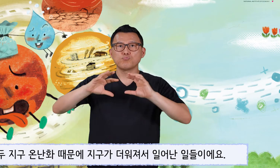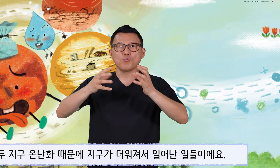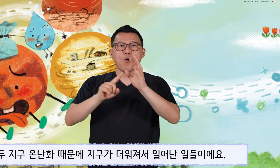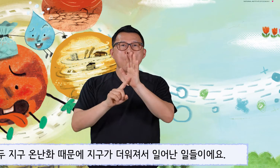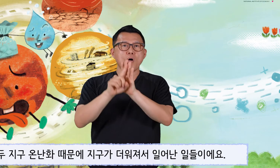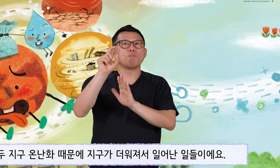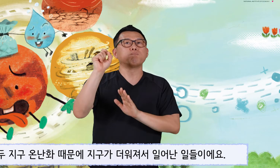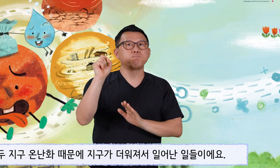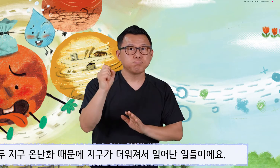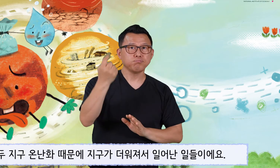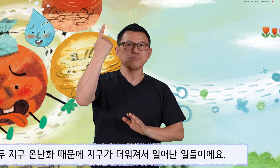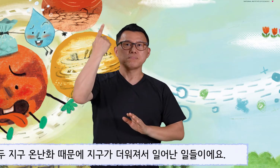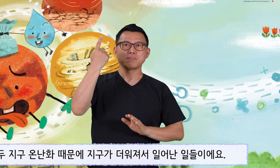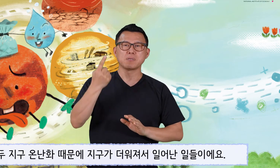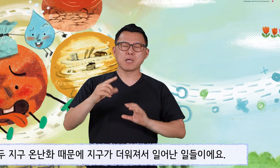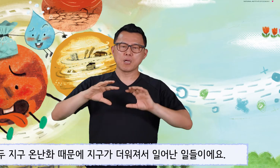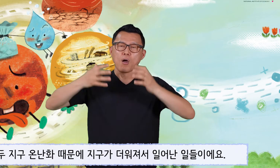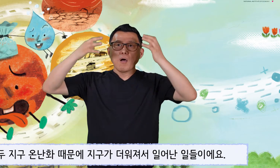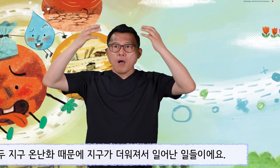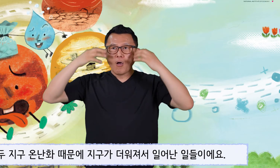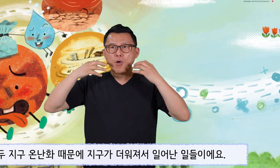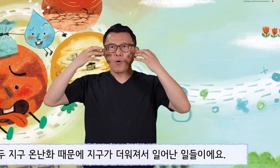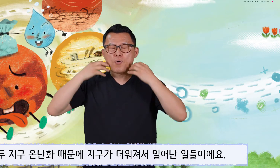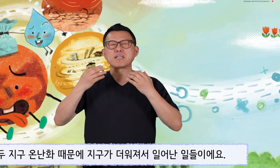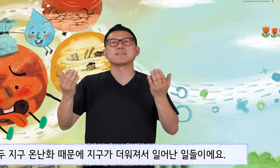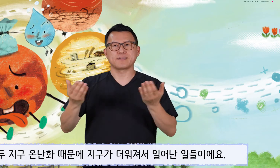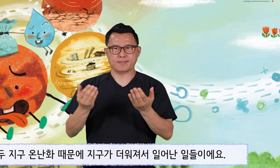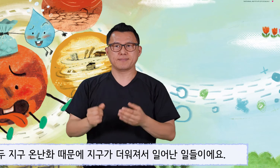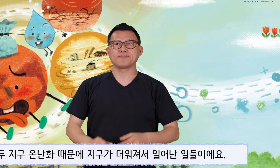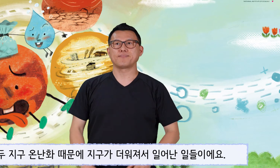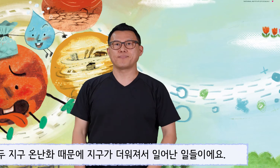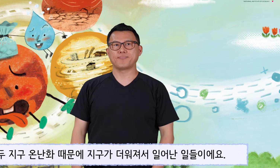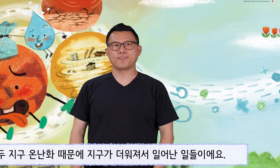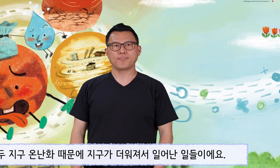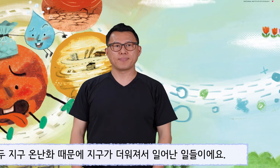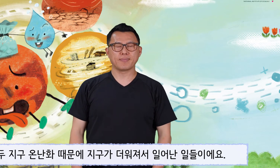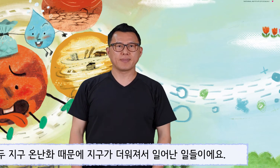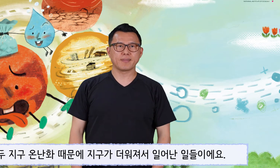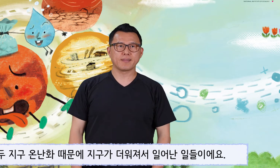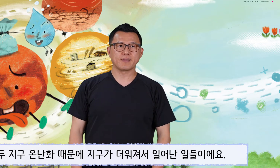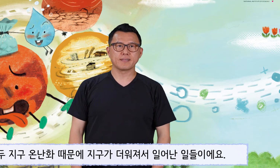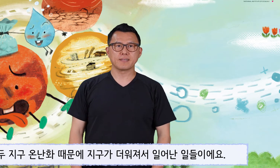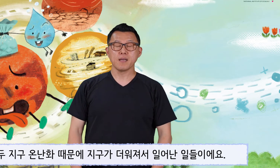모두 지구 온난화 때문에 지구가 더워져서 일어난 일들이에요.